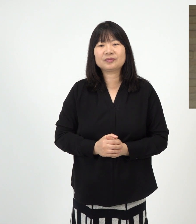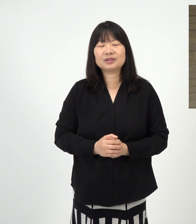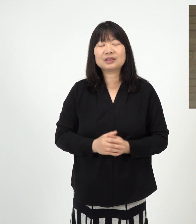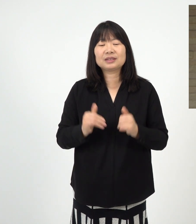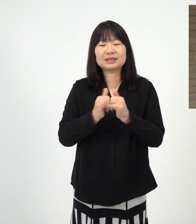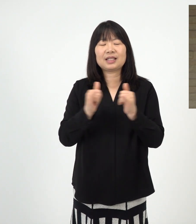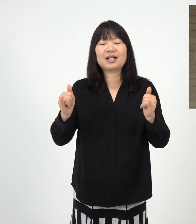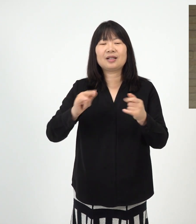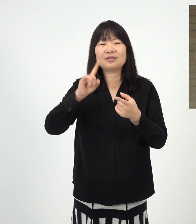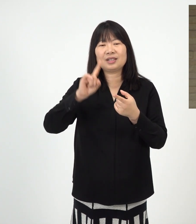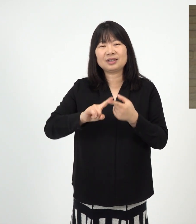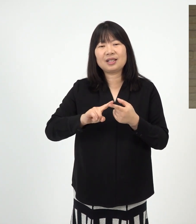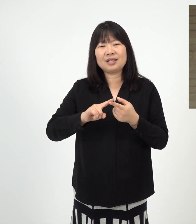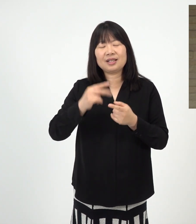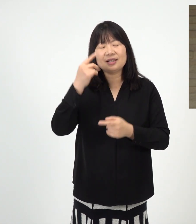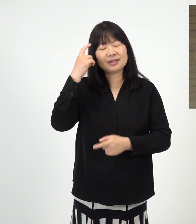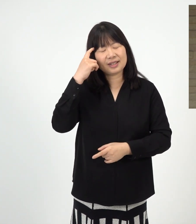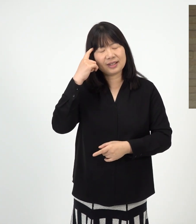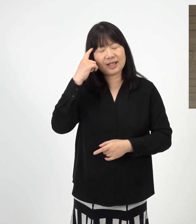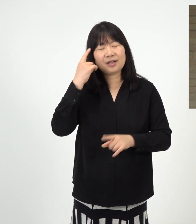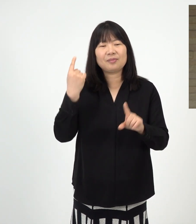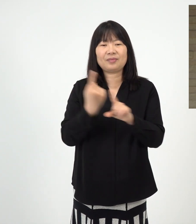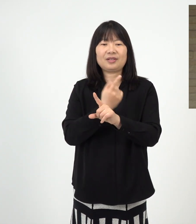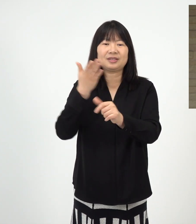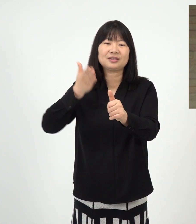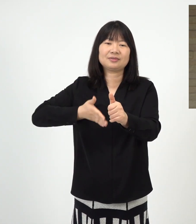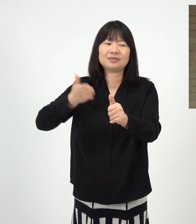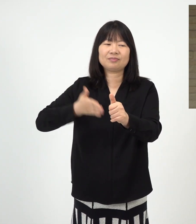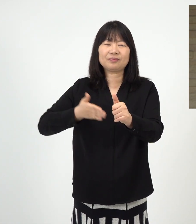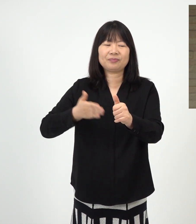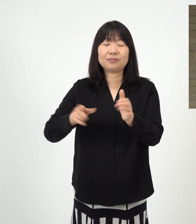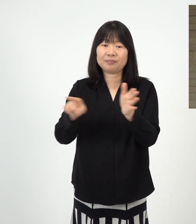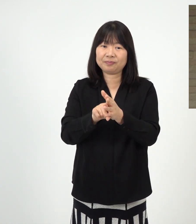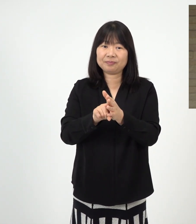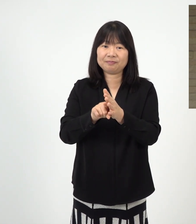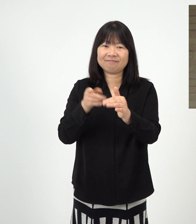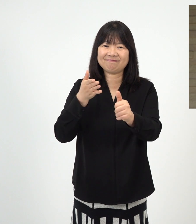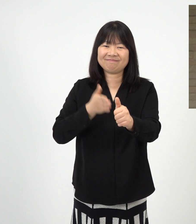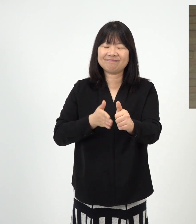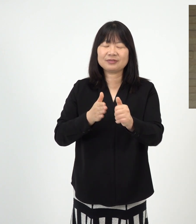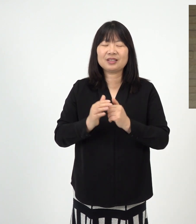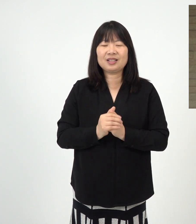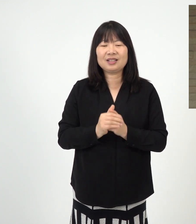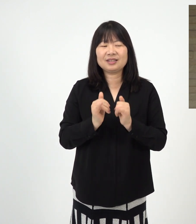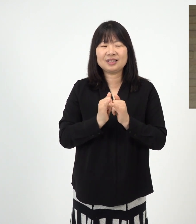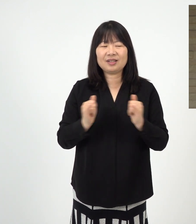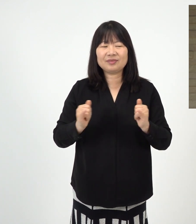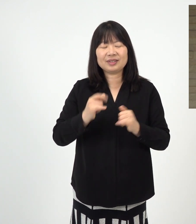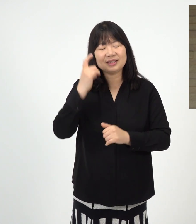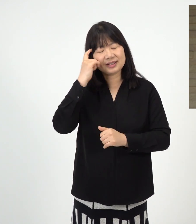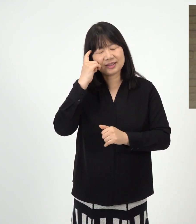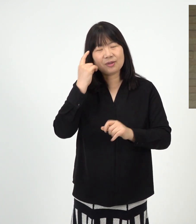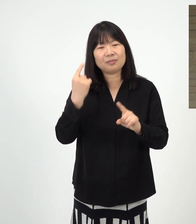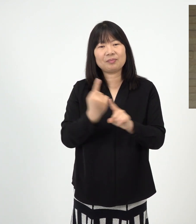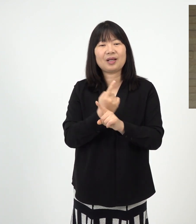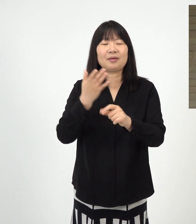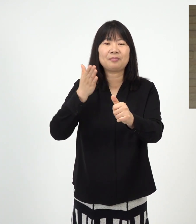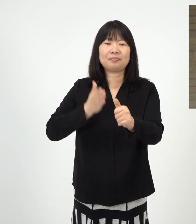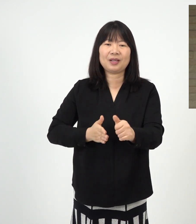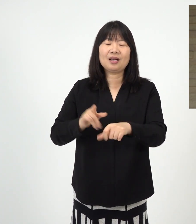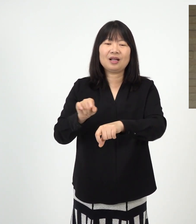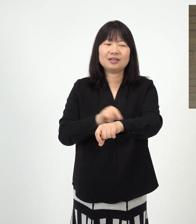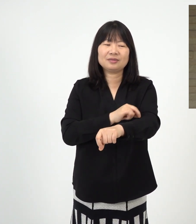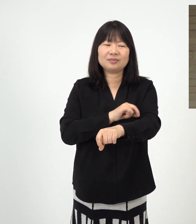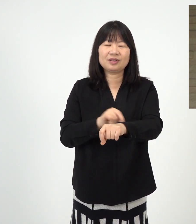사람에 대한 시선이 달라져야 돼요. 믿습니까? 사람에 대한 시선이 달라져야 돼요.